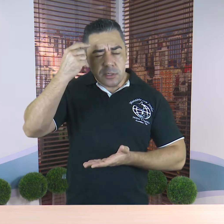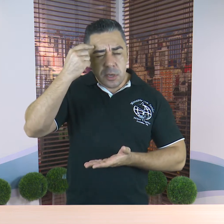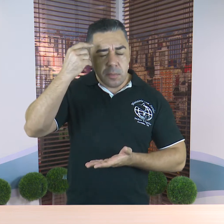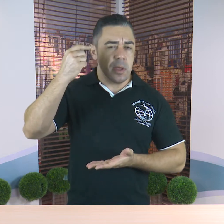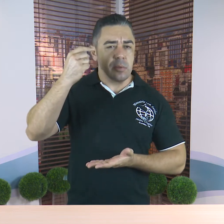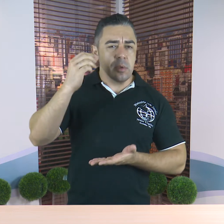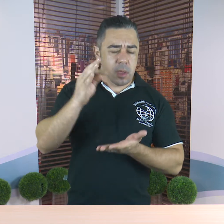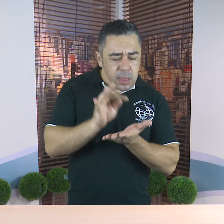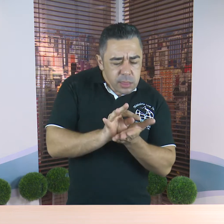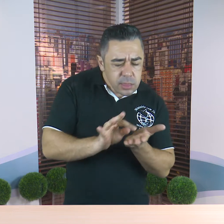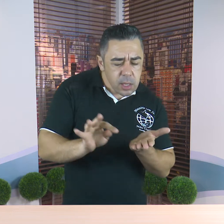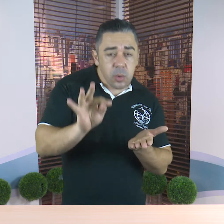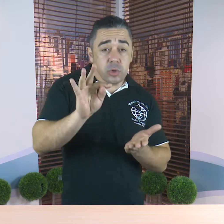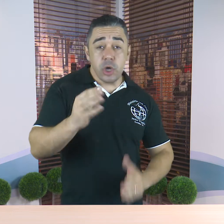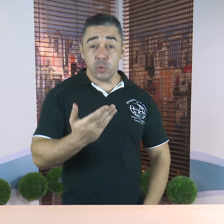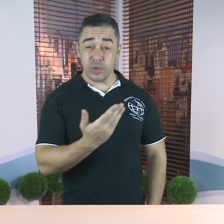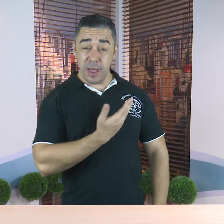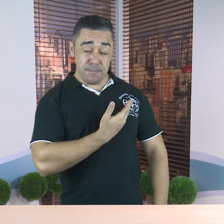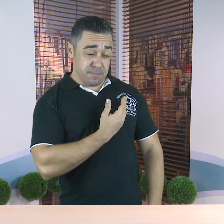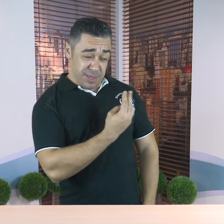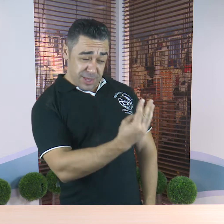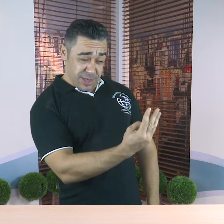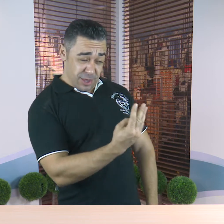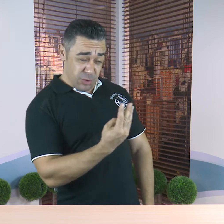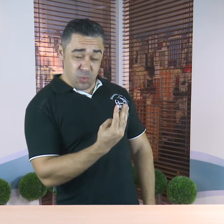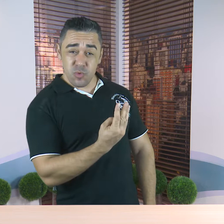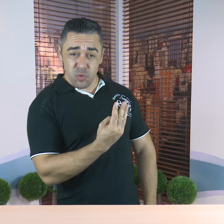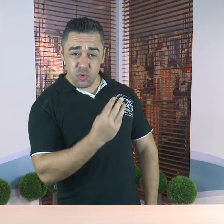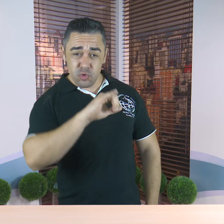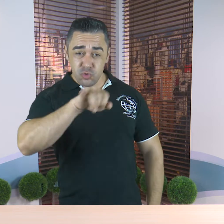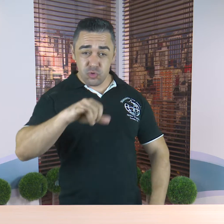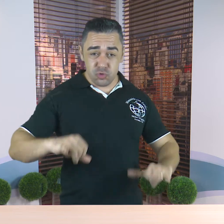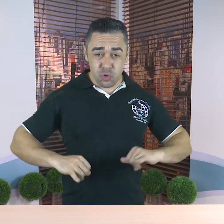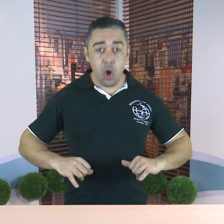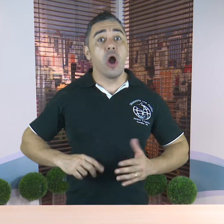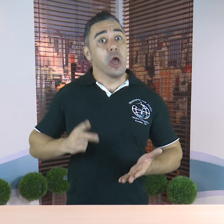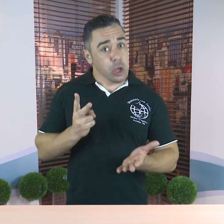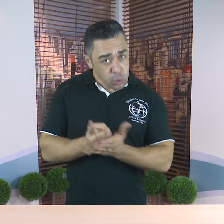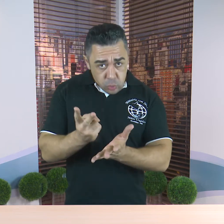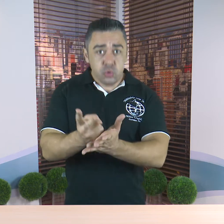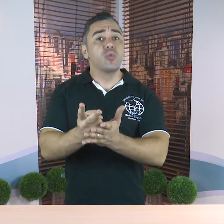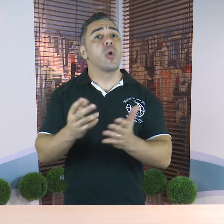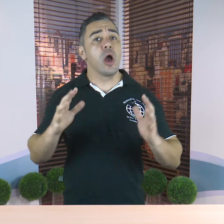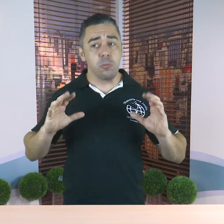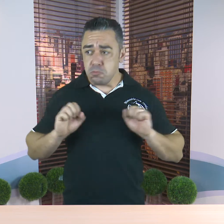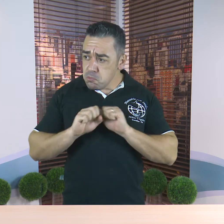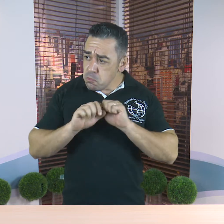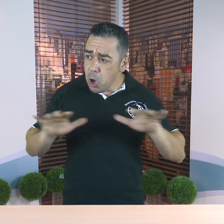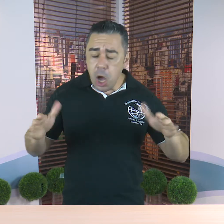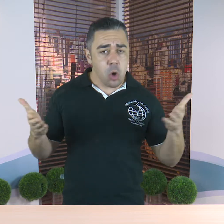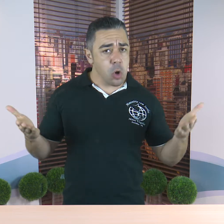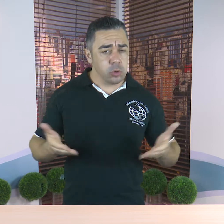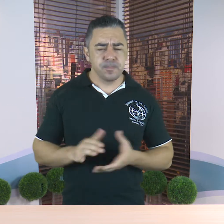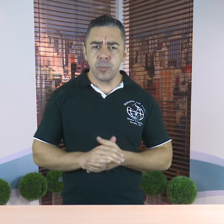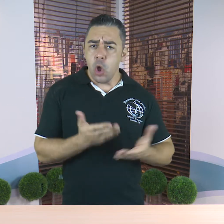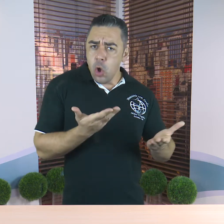equivocado dos amigos de Jó e que ainda circulam pelo nosso meio. Hoje estudaremos a